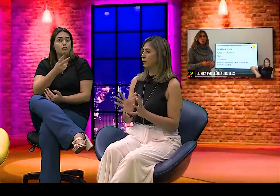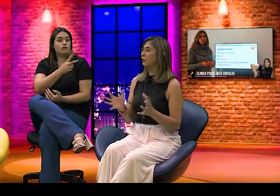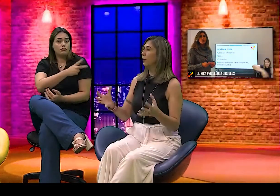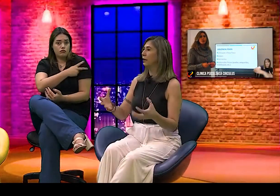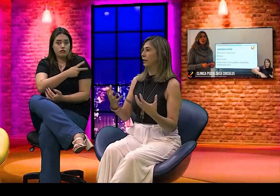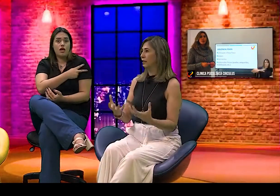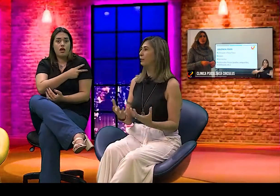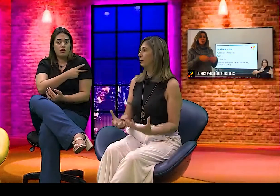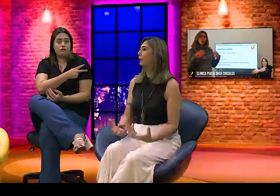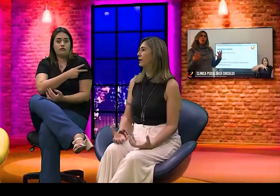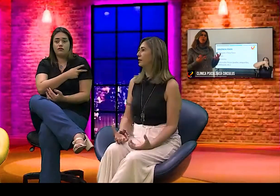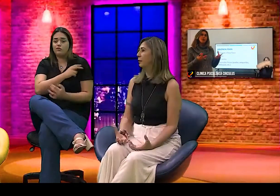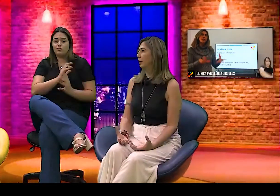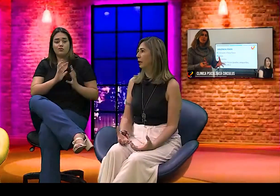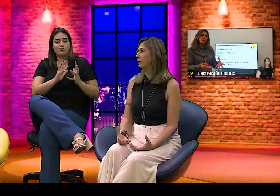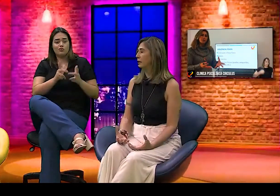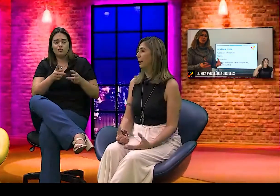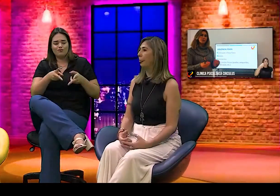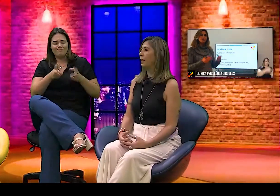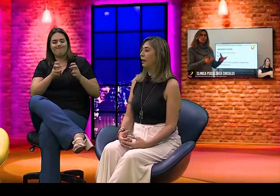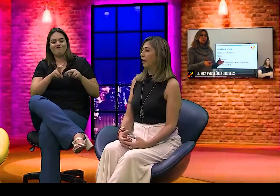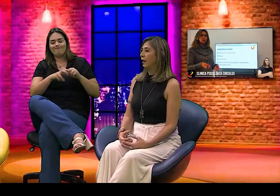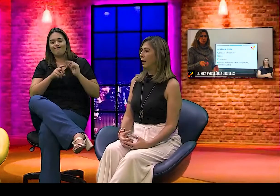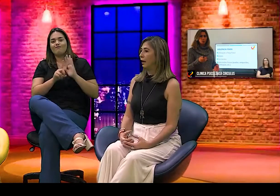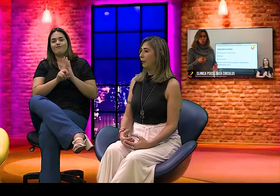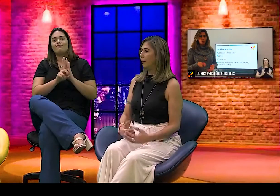As pessoas são impactadas por essa dependência.